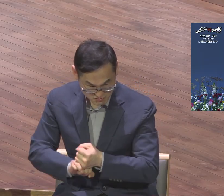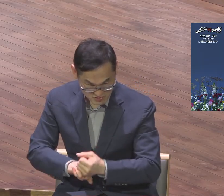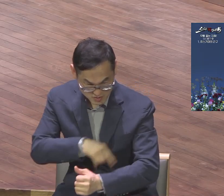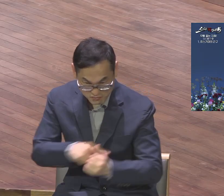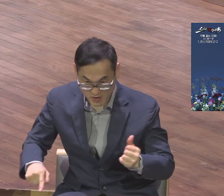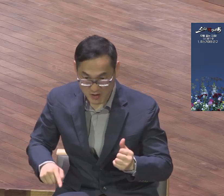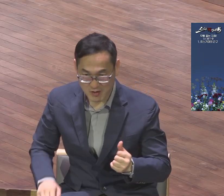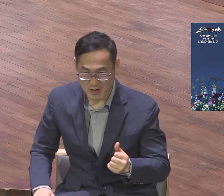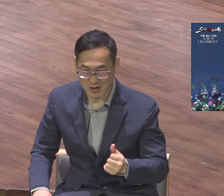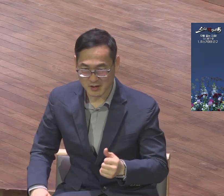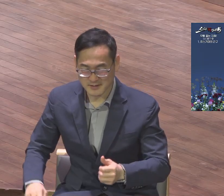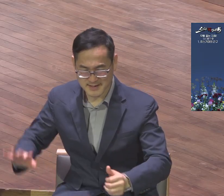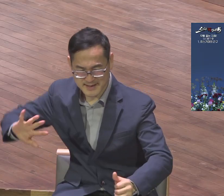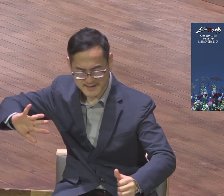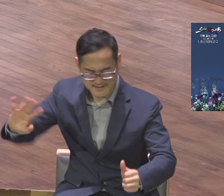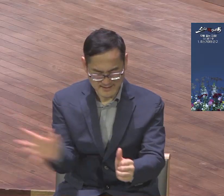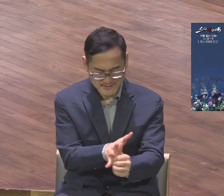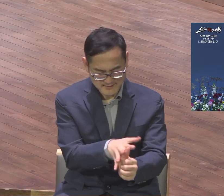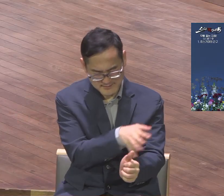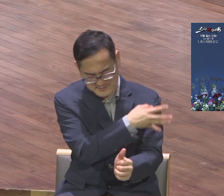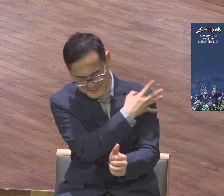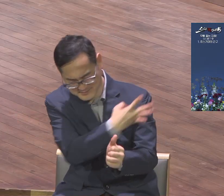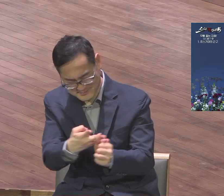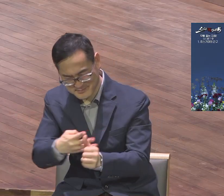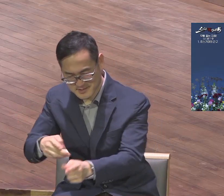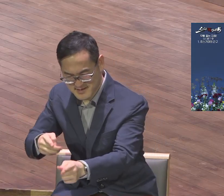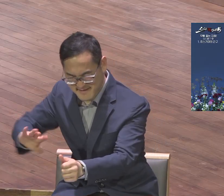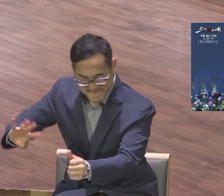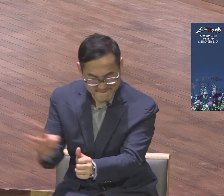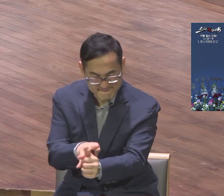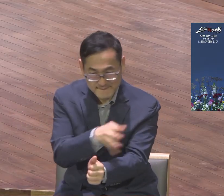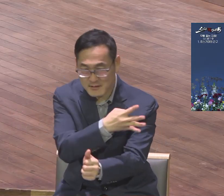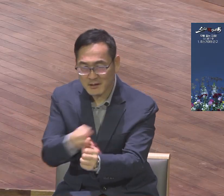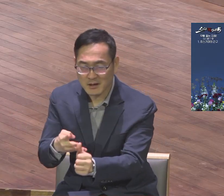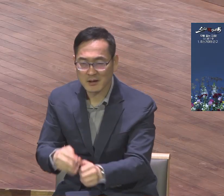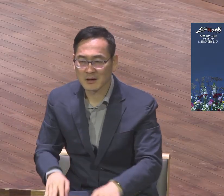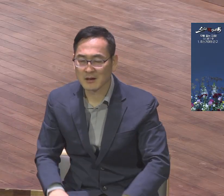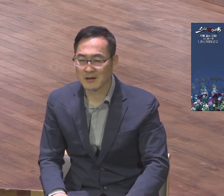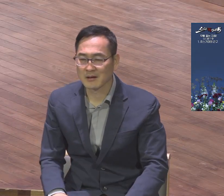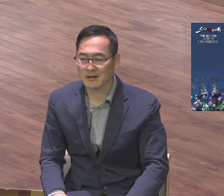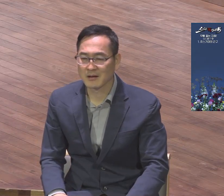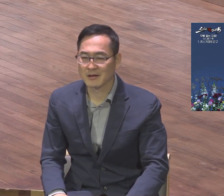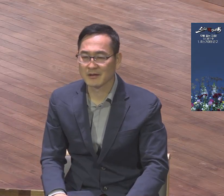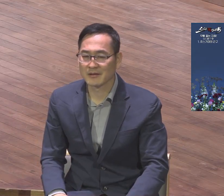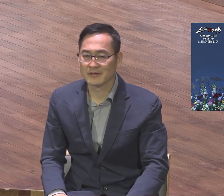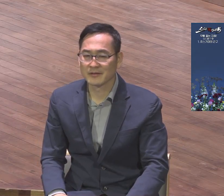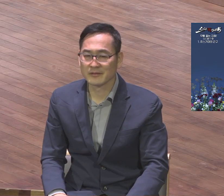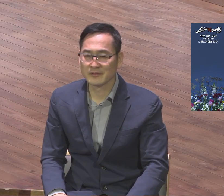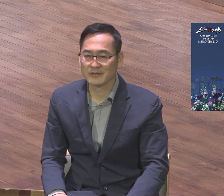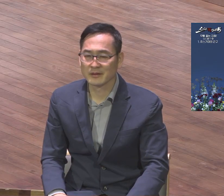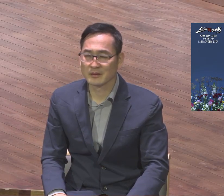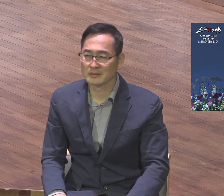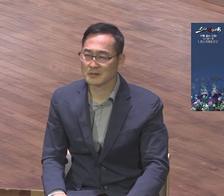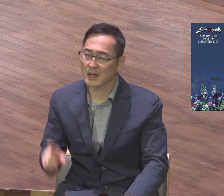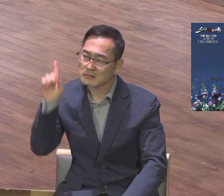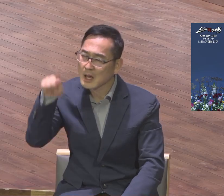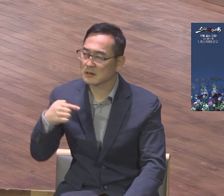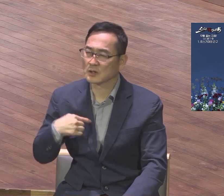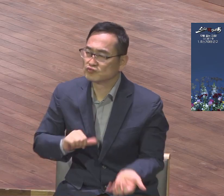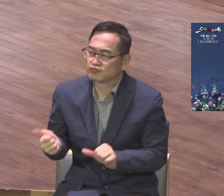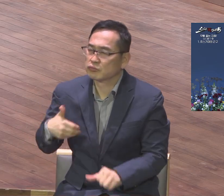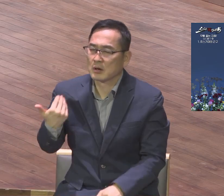매질을 합니다. 그런 가운데 마지막 밤이 그렇게 될지 모르는 그날